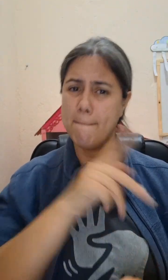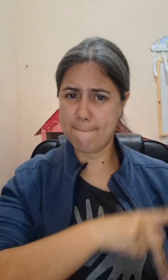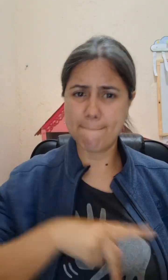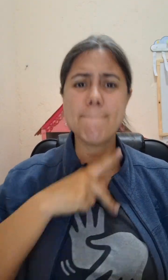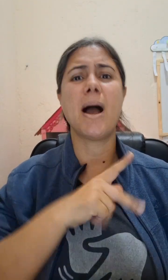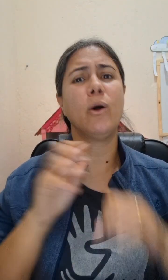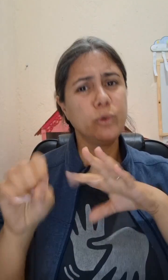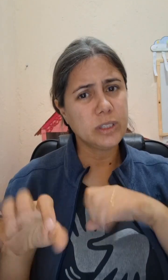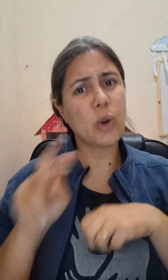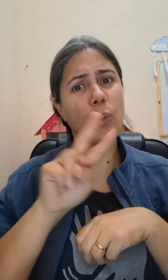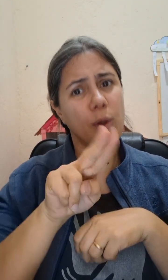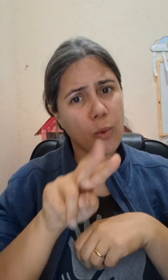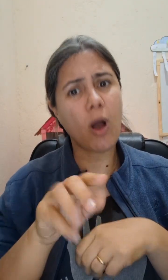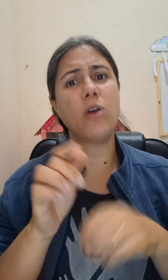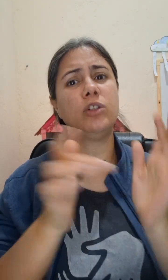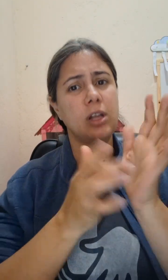Depois, lá, Malaquias,